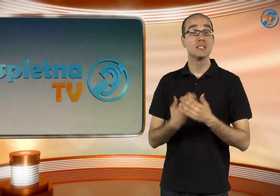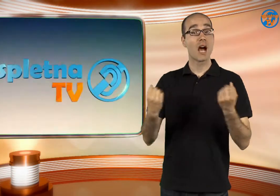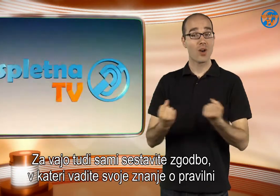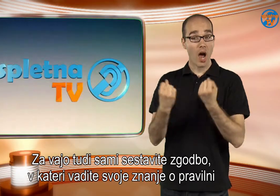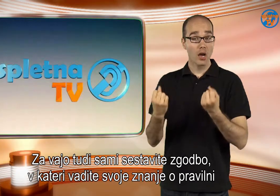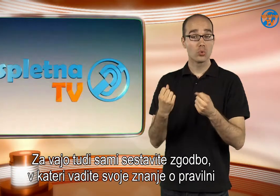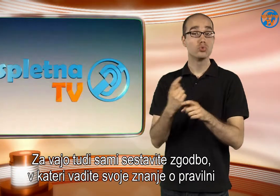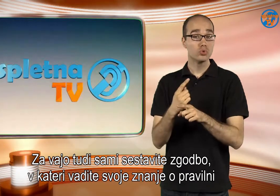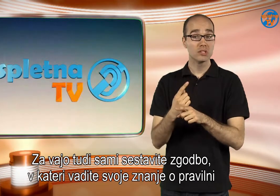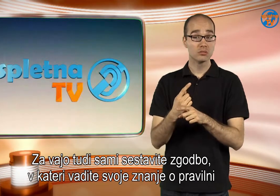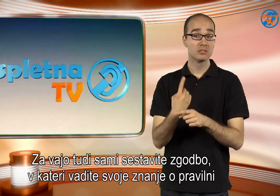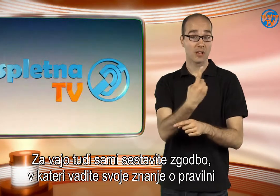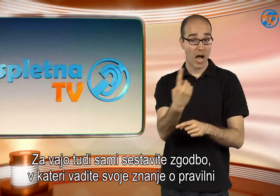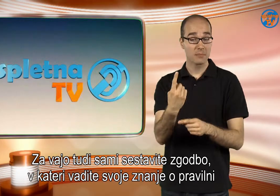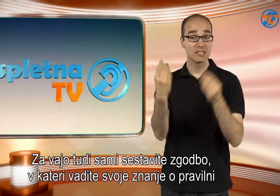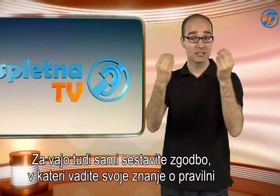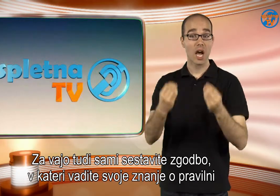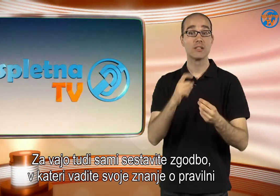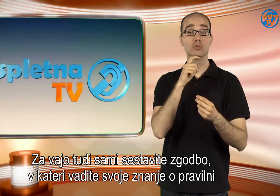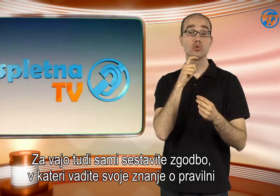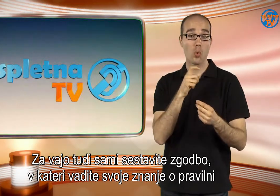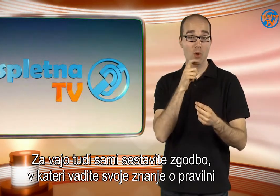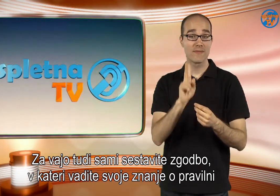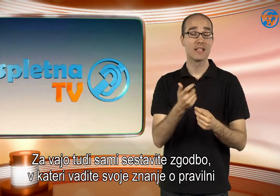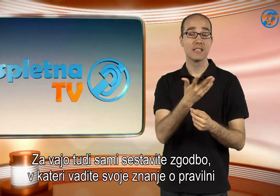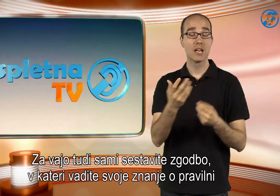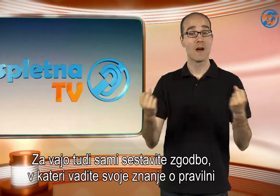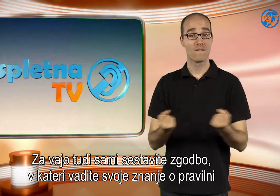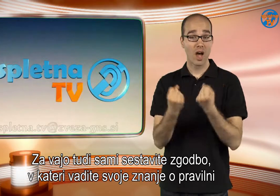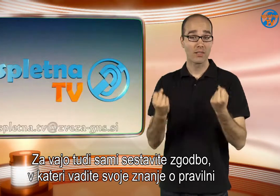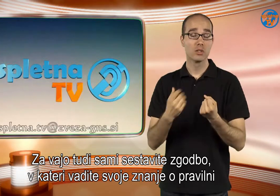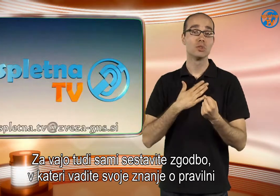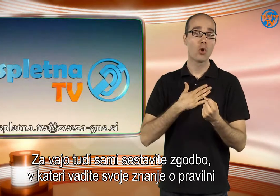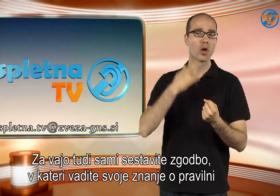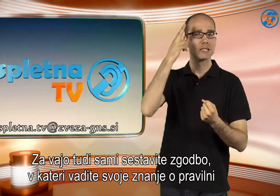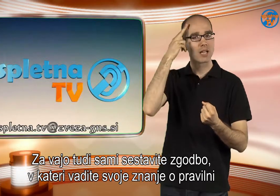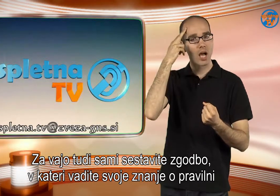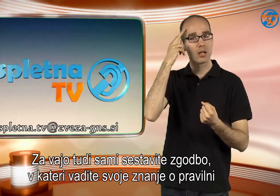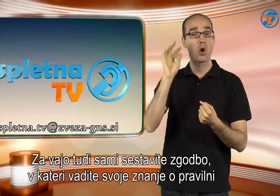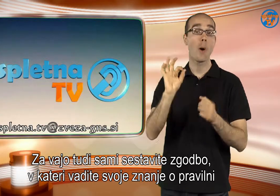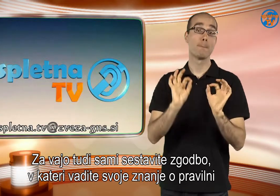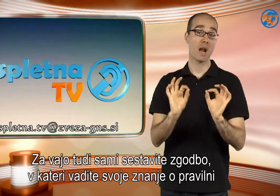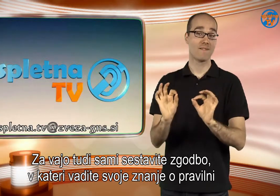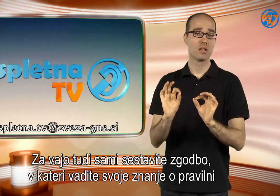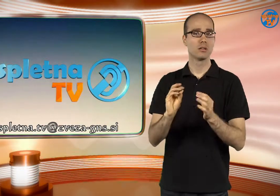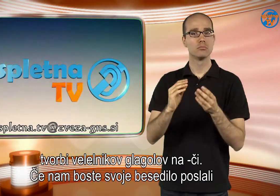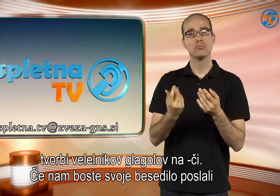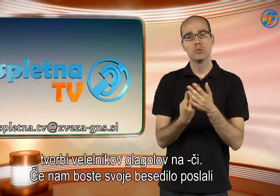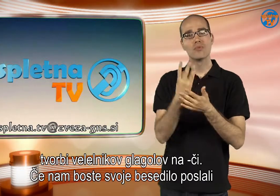Za vajo tudi sami sestavite zgodbo, v kateri vadite svoje znanje o pravilni tvorbi velevnikov glagolov